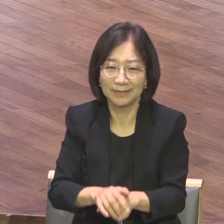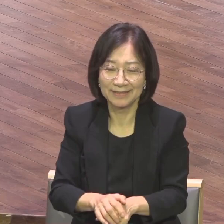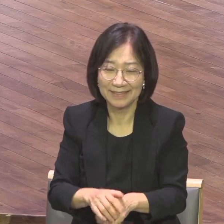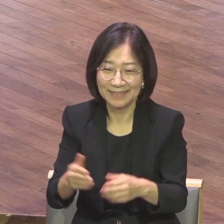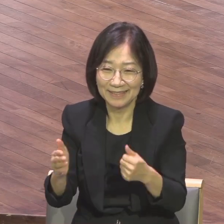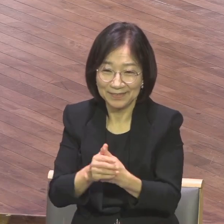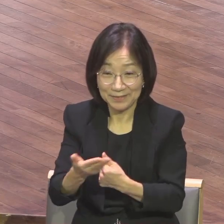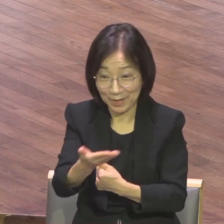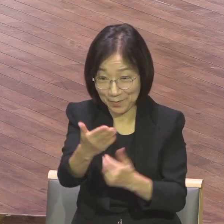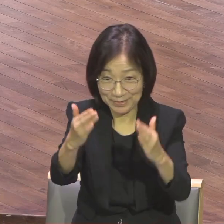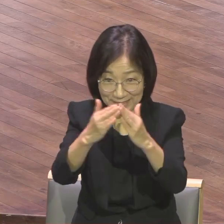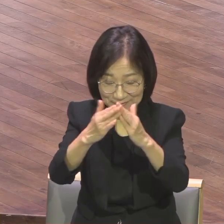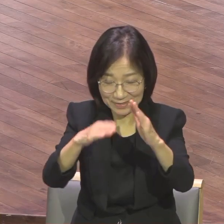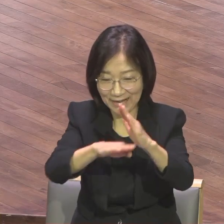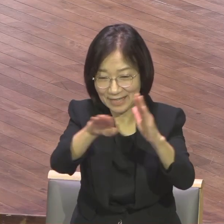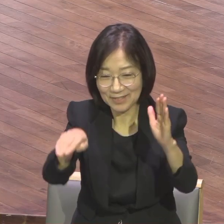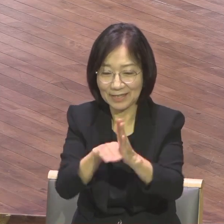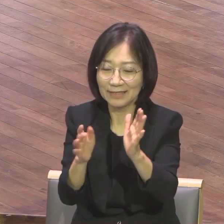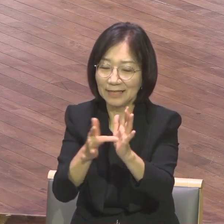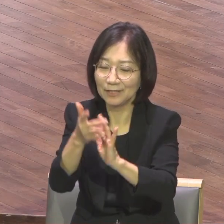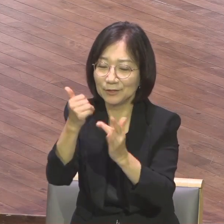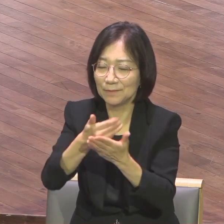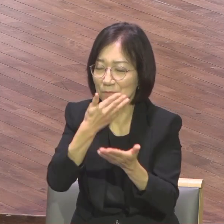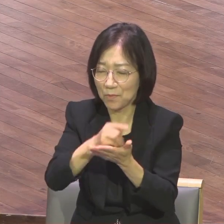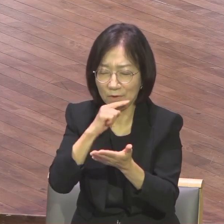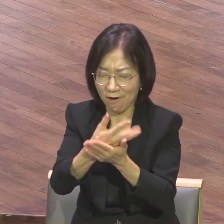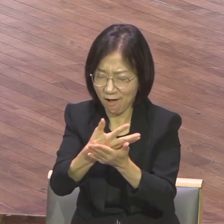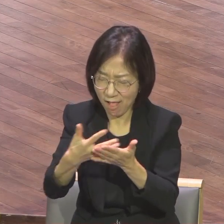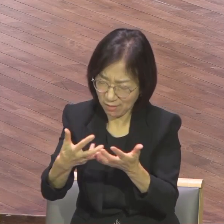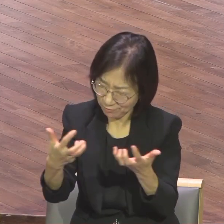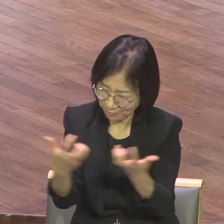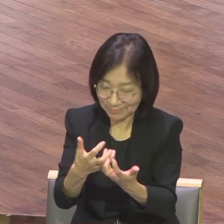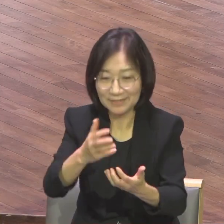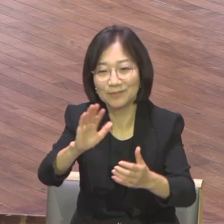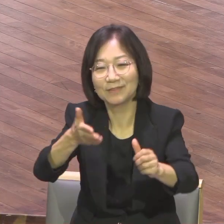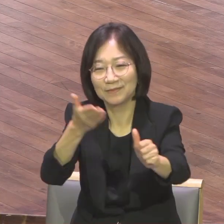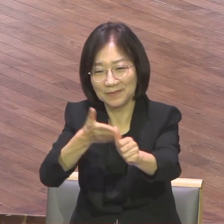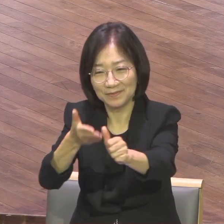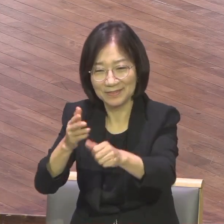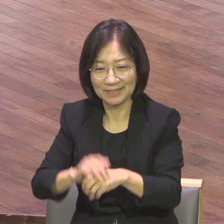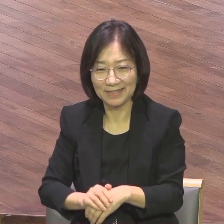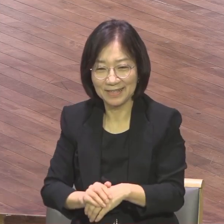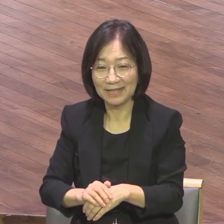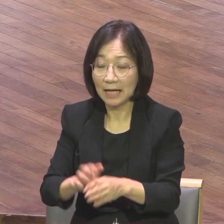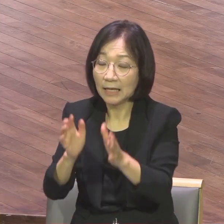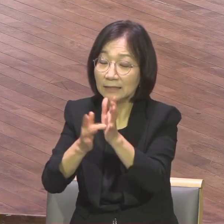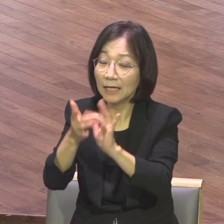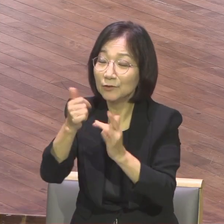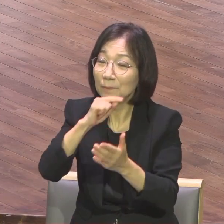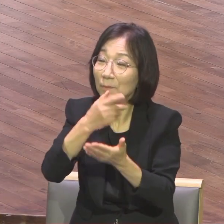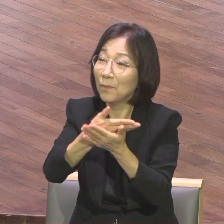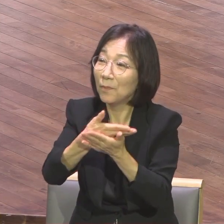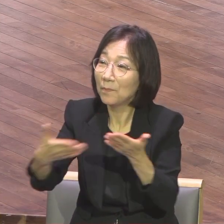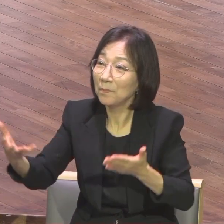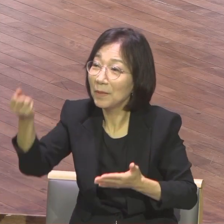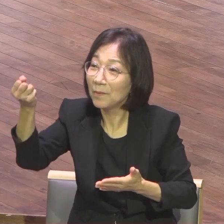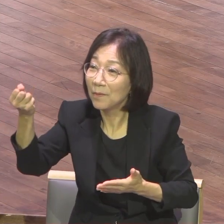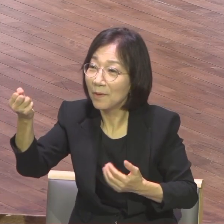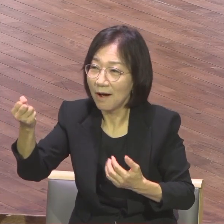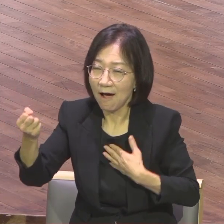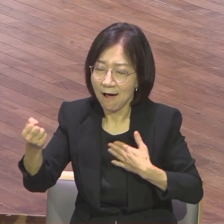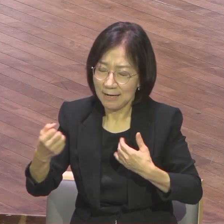넘치시기 바랍니다. 그 피가 나를 정죄하고, 그 피가 나를 새롭게 하고, 그 피로 하나님이 새로운 은혜를